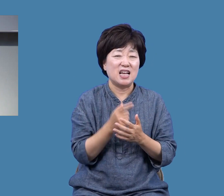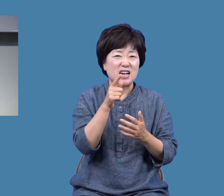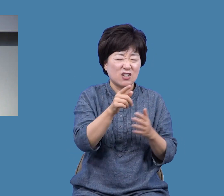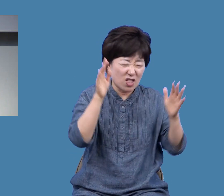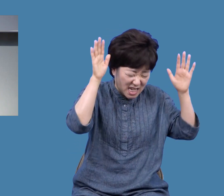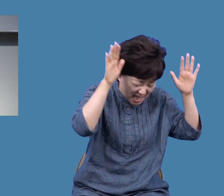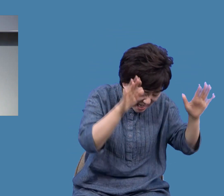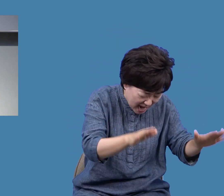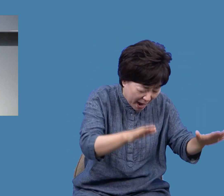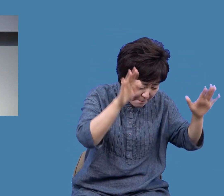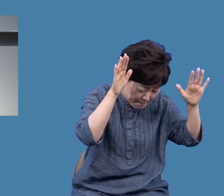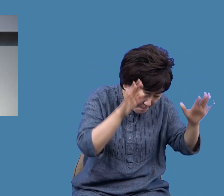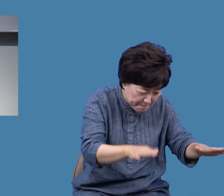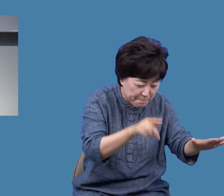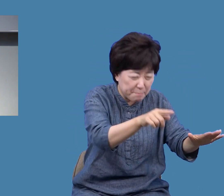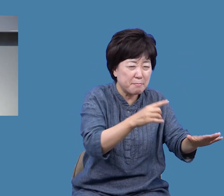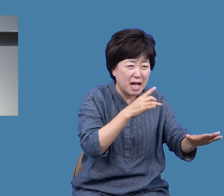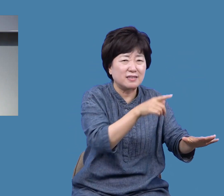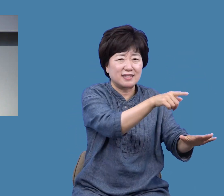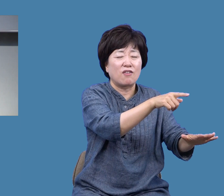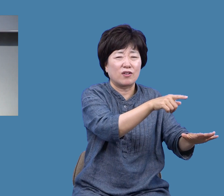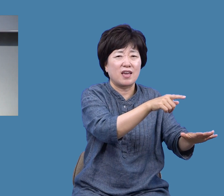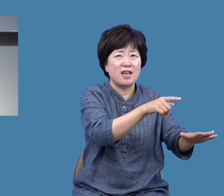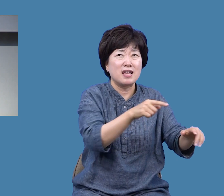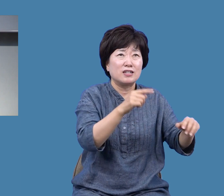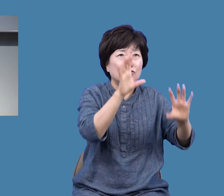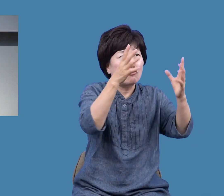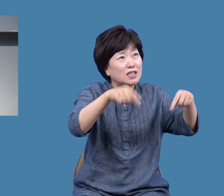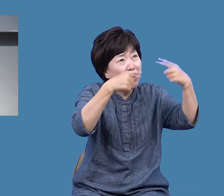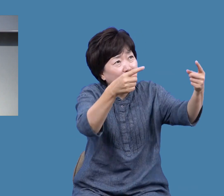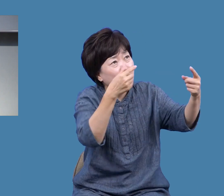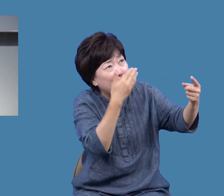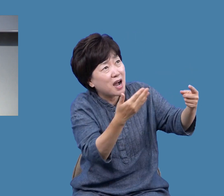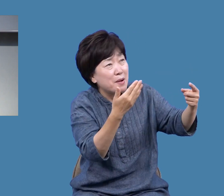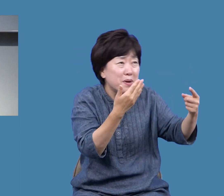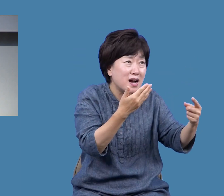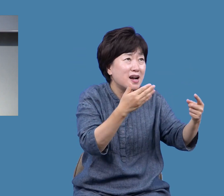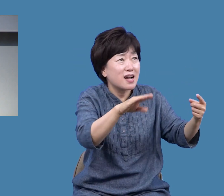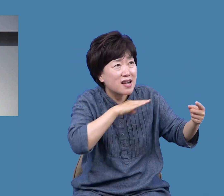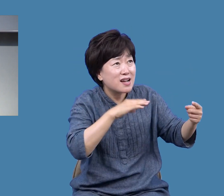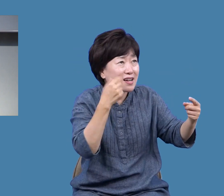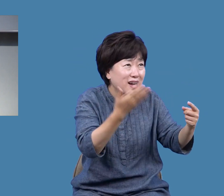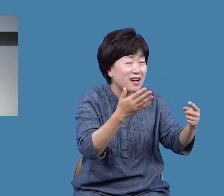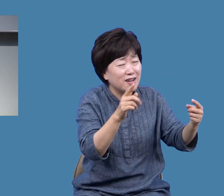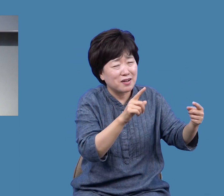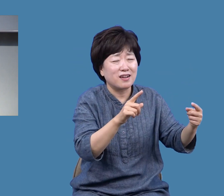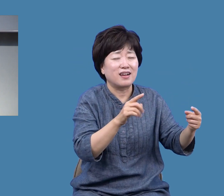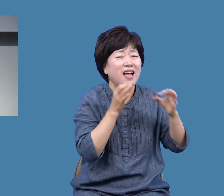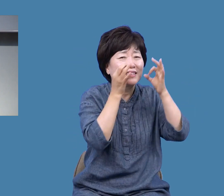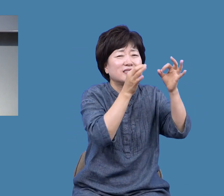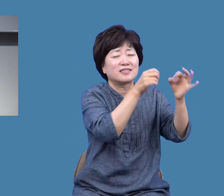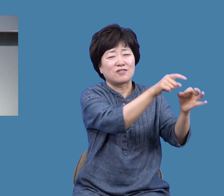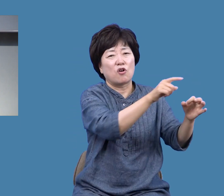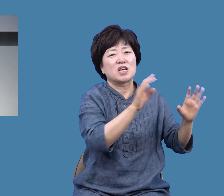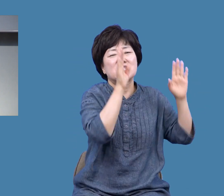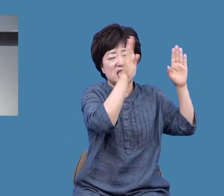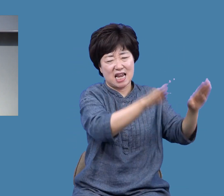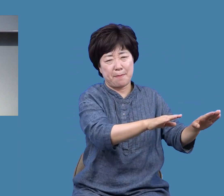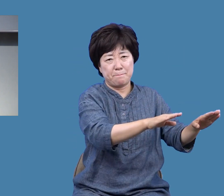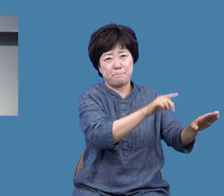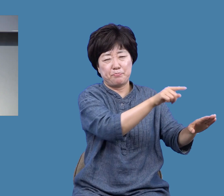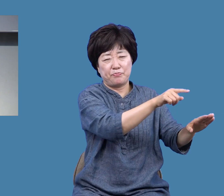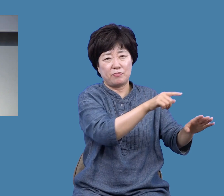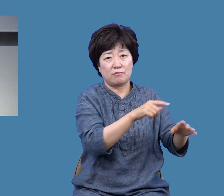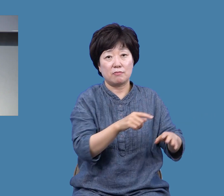이슬람이지 기독교가 아니야. 우리는 천국에 들어가는 것은 우리 안에 계신 성령님으로 인하여, 예수의 보혈로